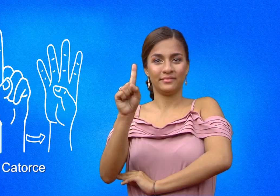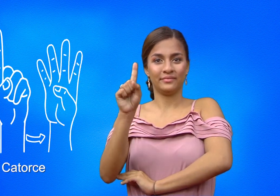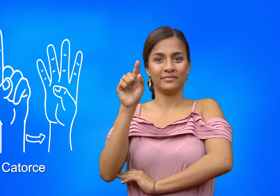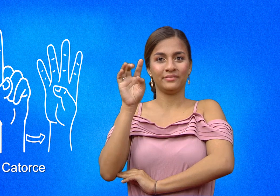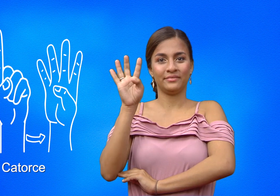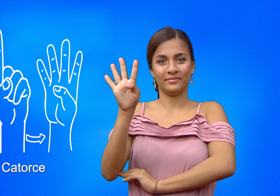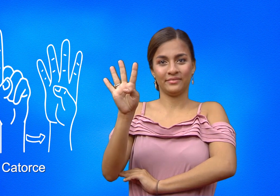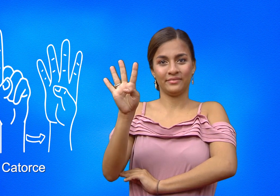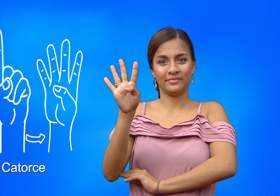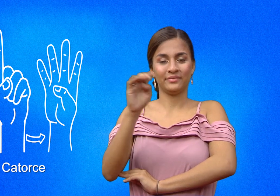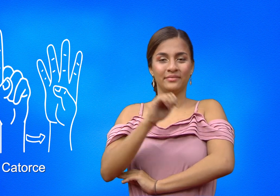14